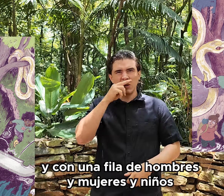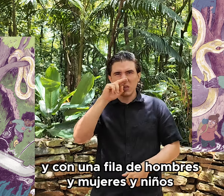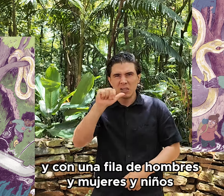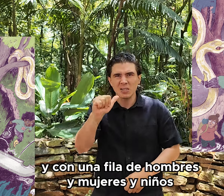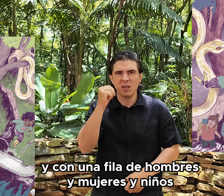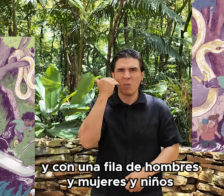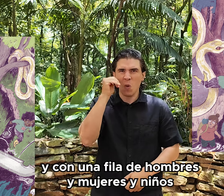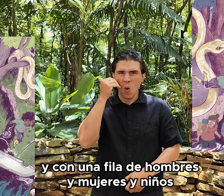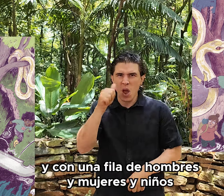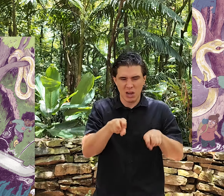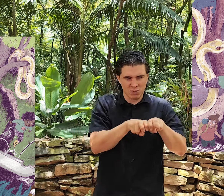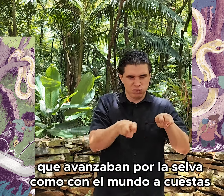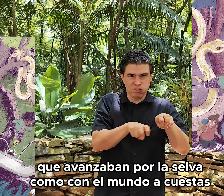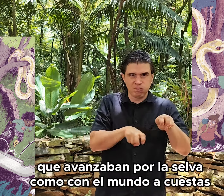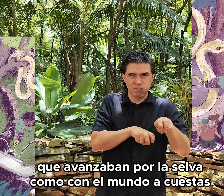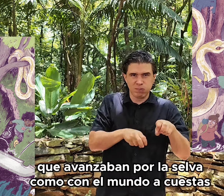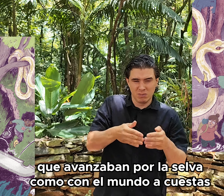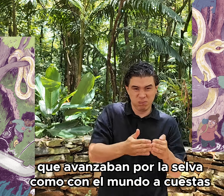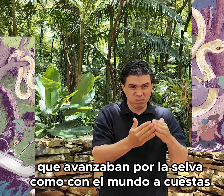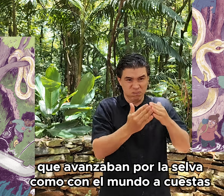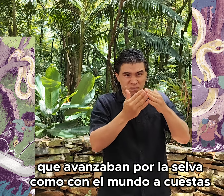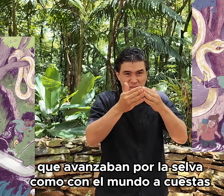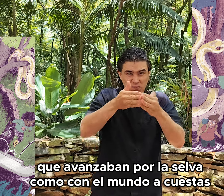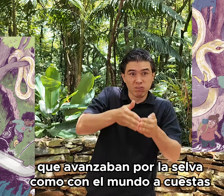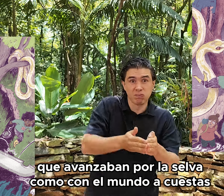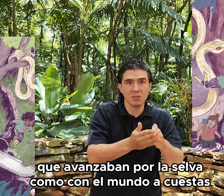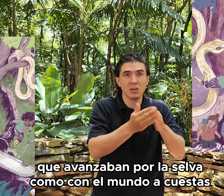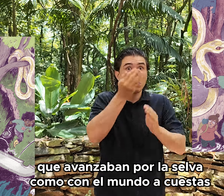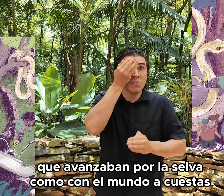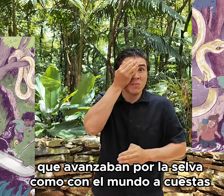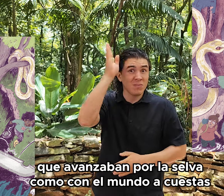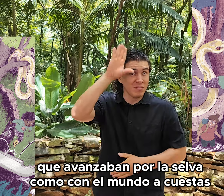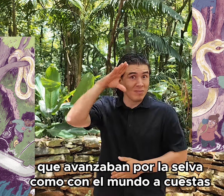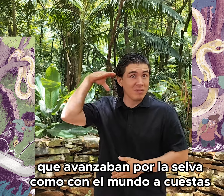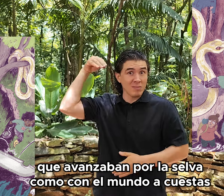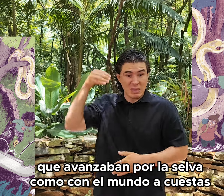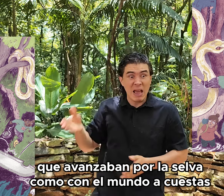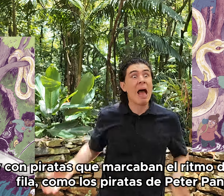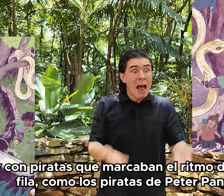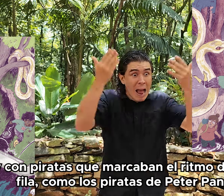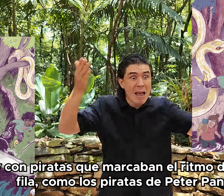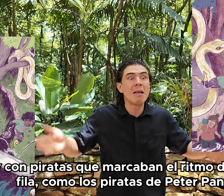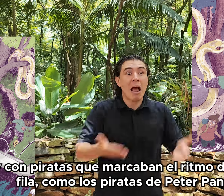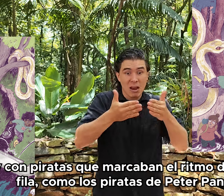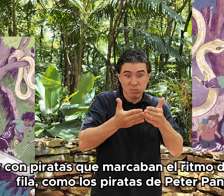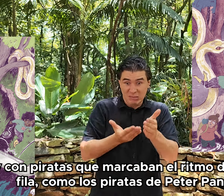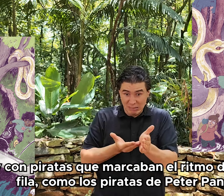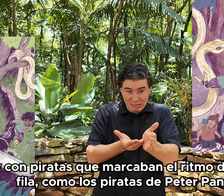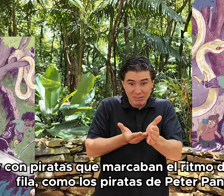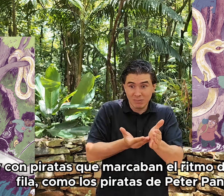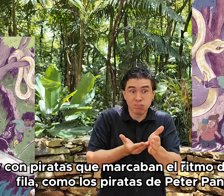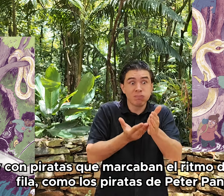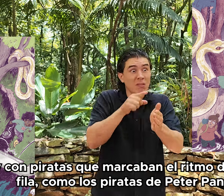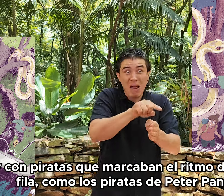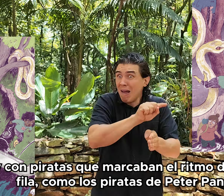y mujeres y niños que avanzaban por la selva como con el mundo a cuestas. Y con piratas que marcaban el ritmo de la